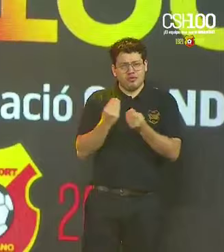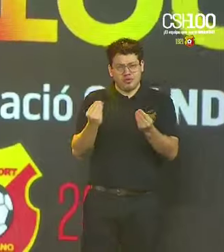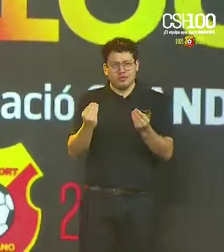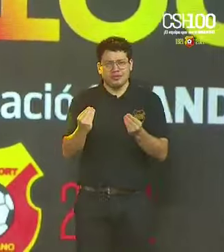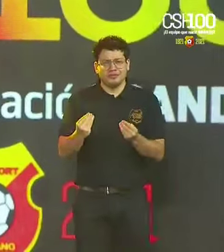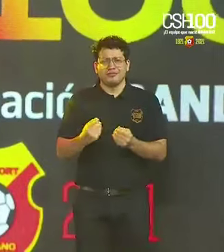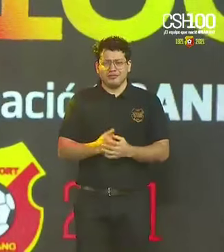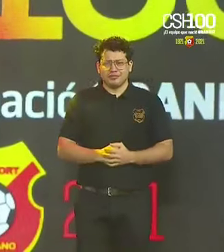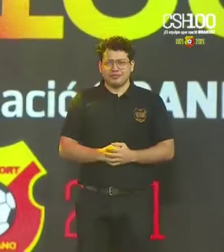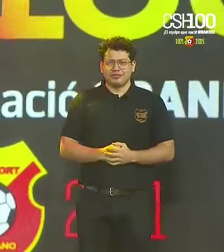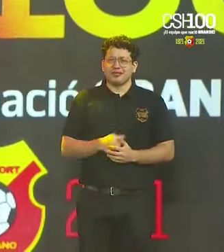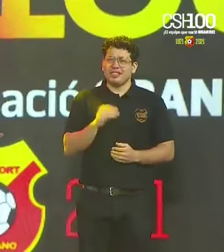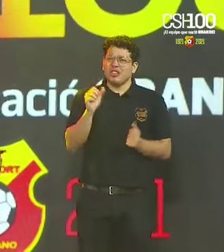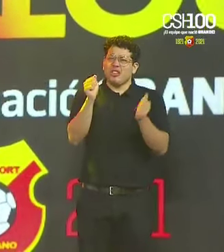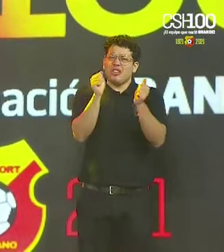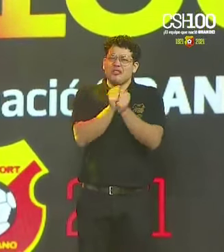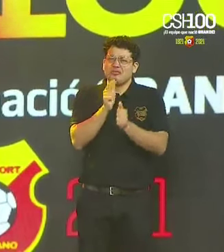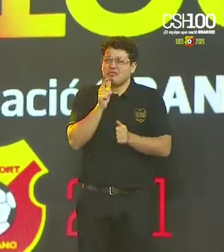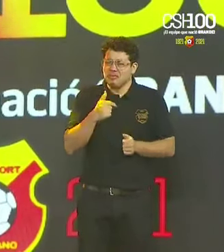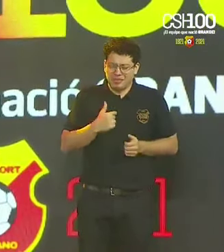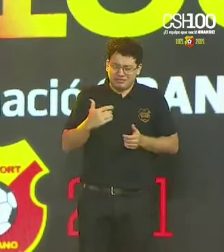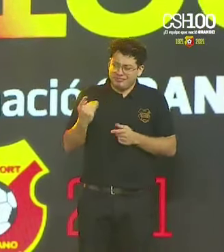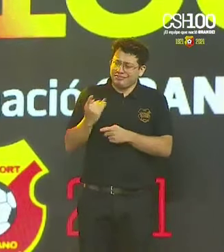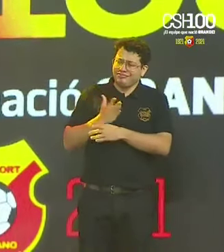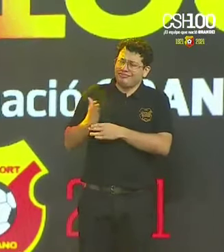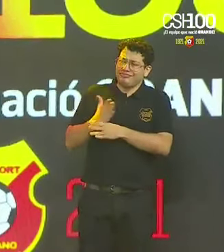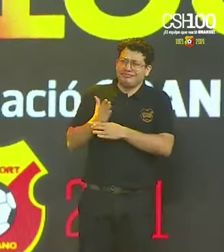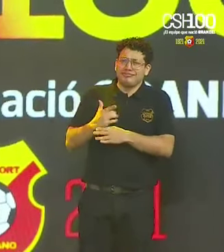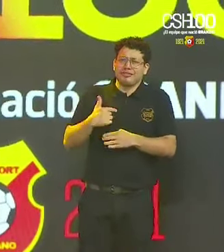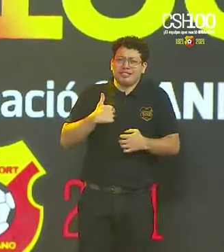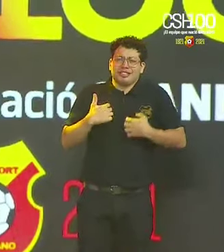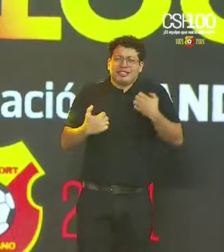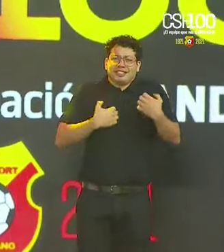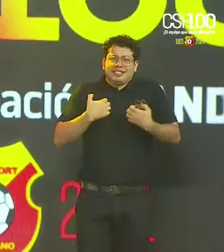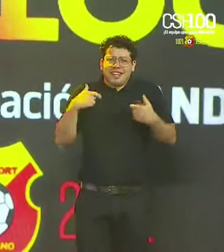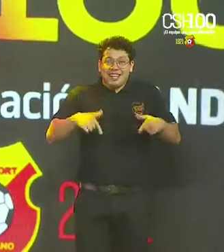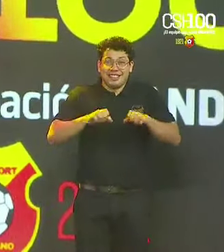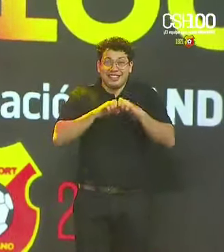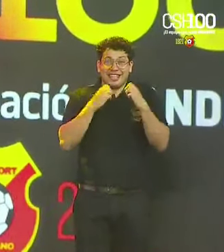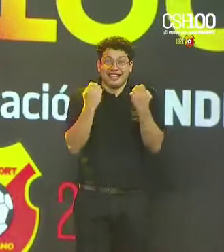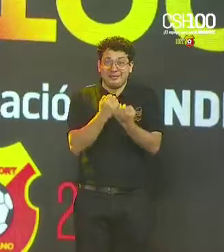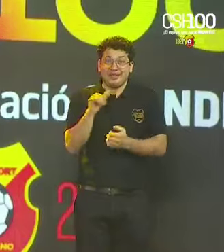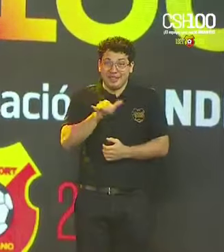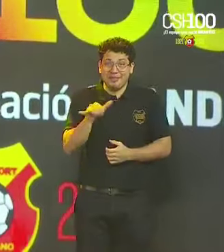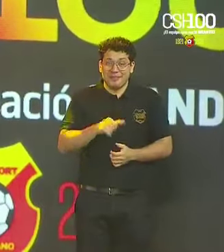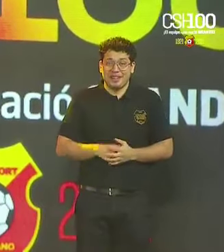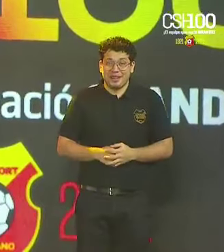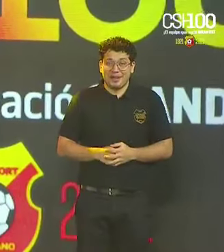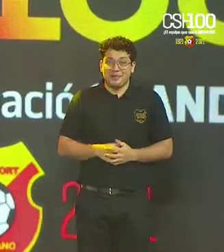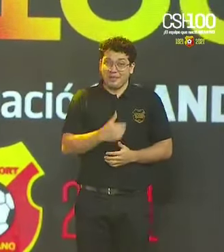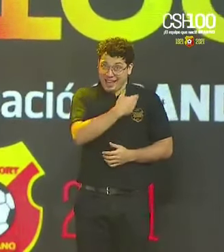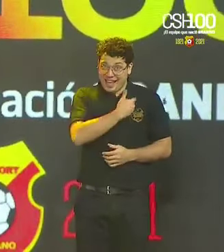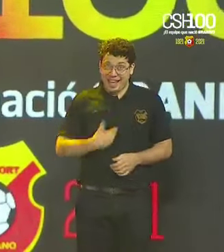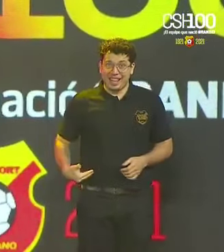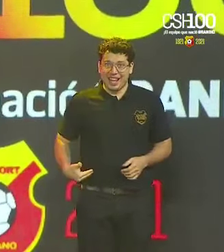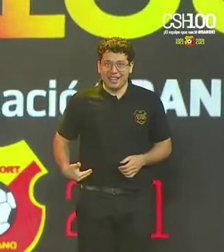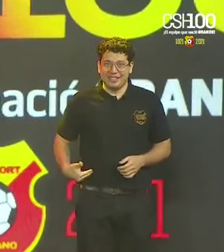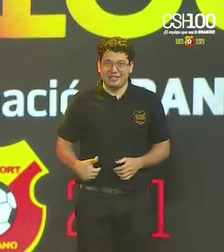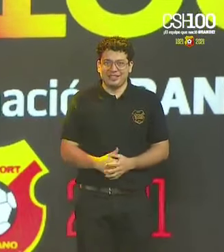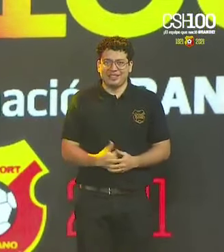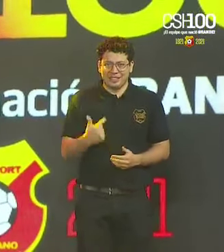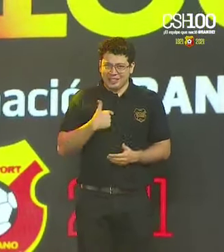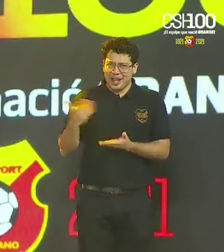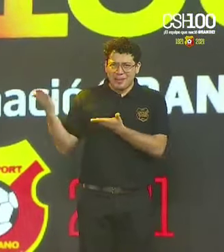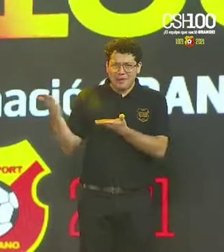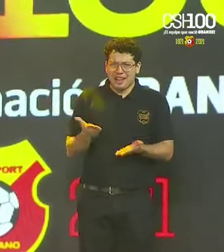quien quiero y con quien comparto mi afición por este club sagrado, el Club Sport Herediano. Le